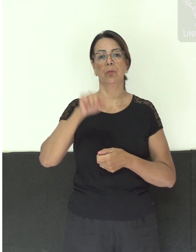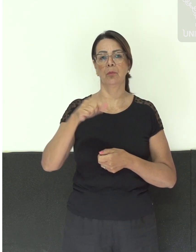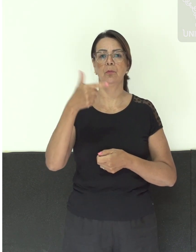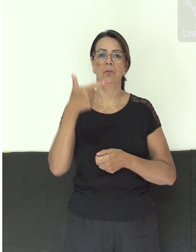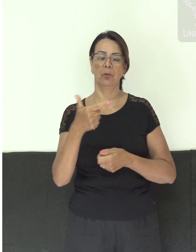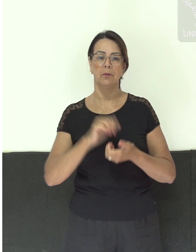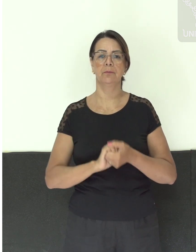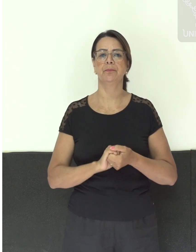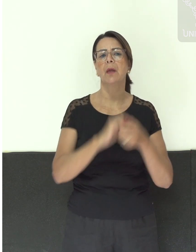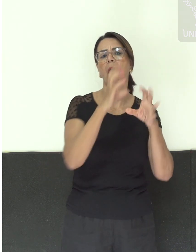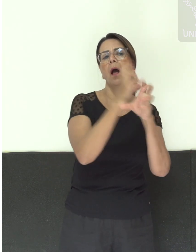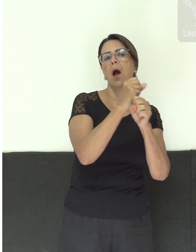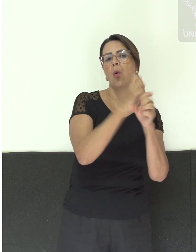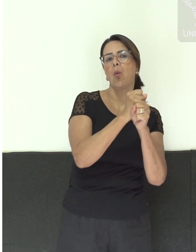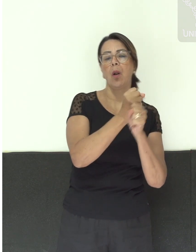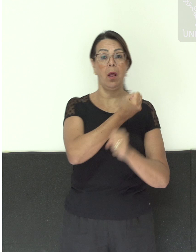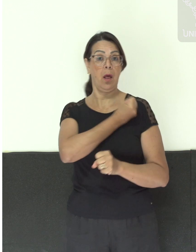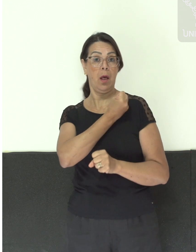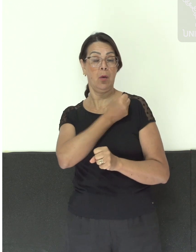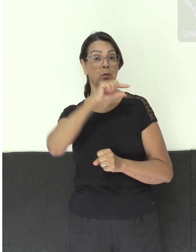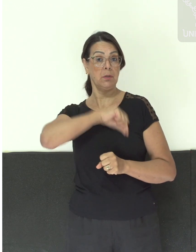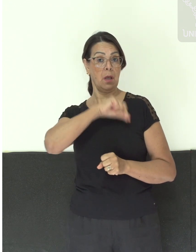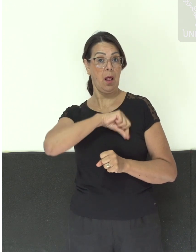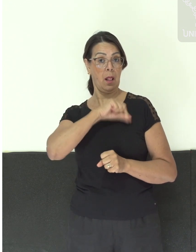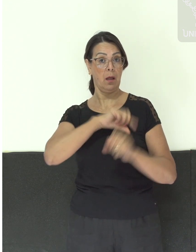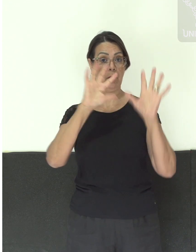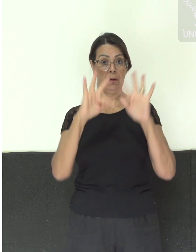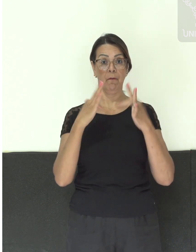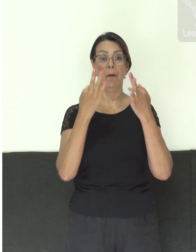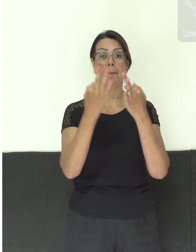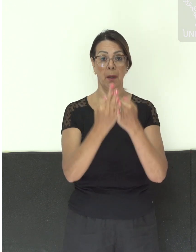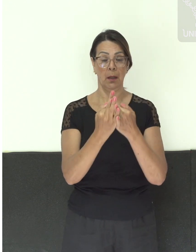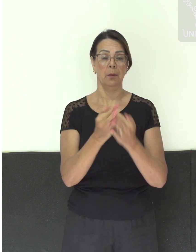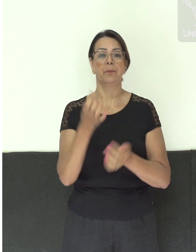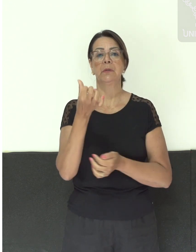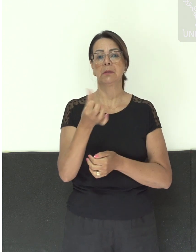6.4.2. Calcula-se a média mensal dos rendimentos brutos.